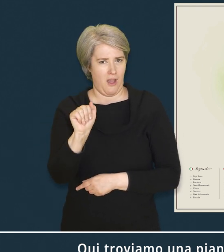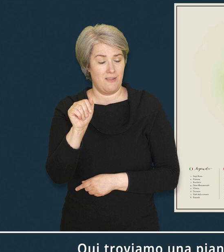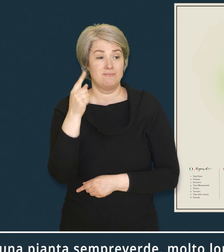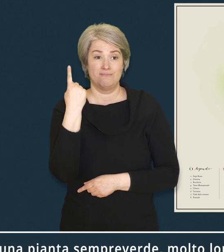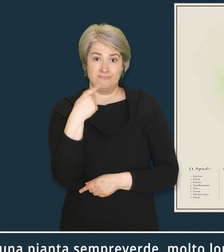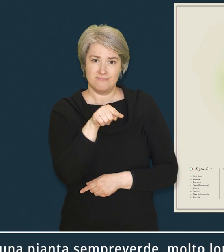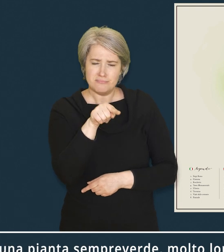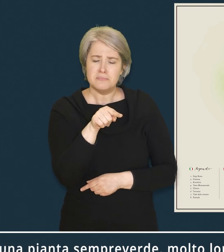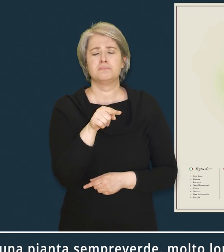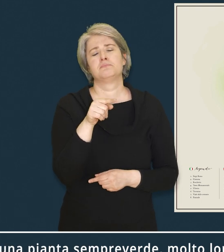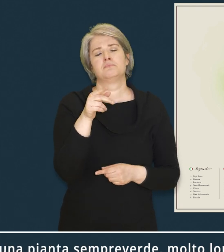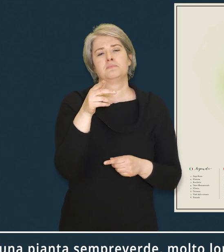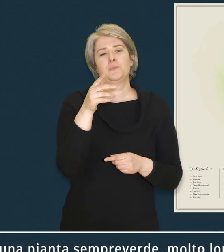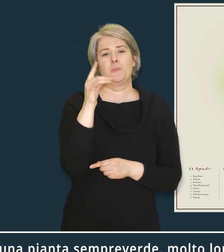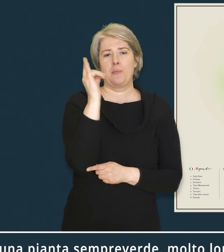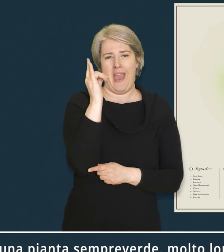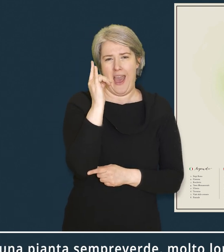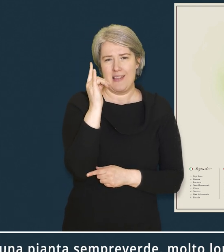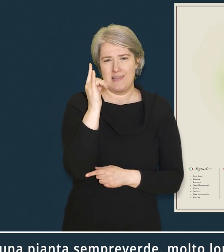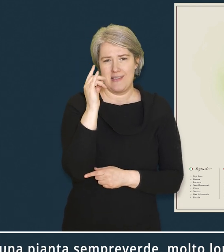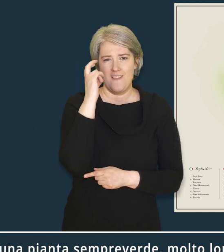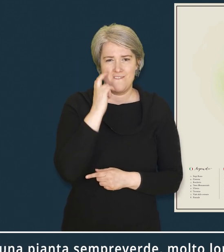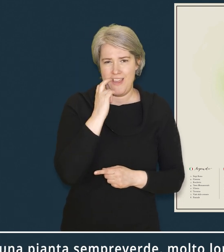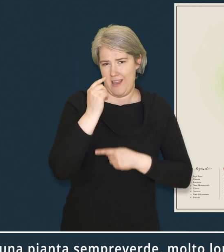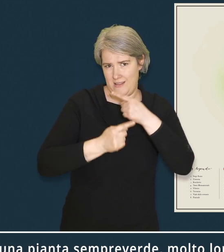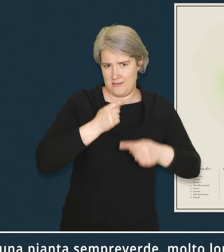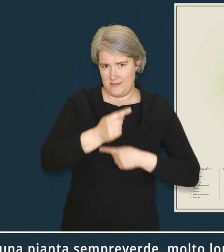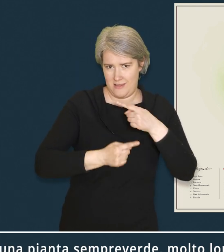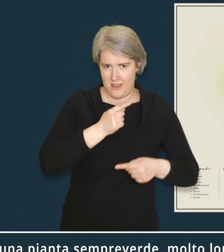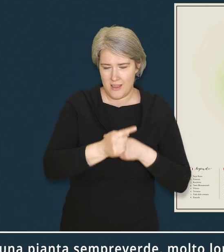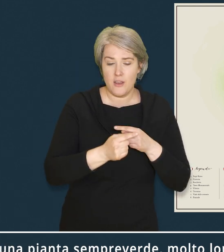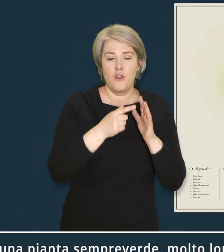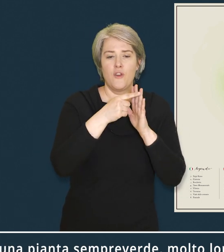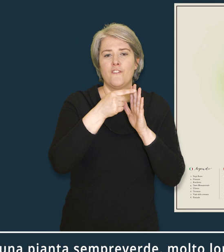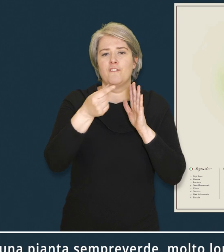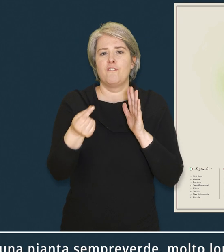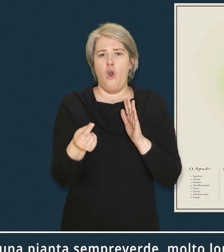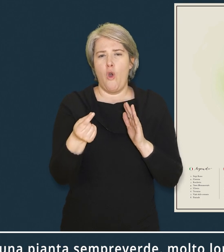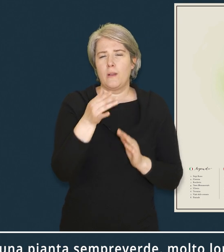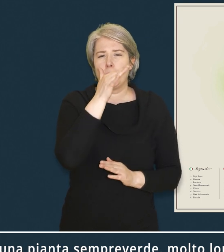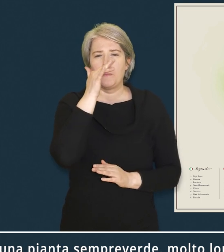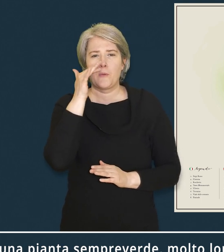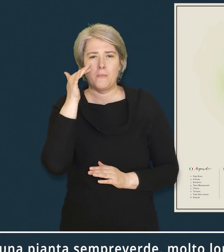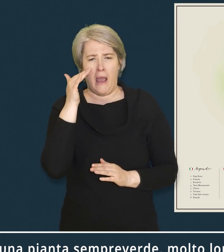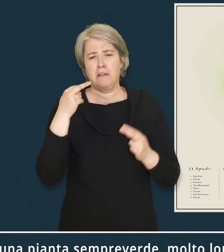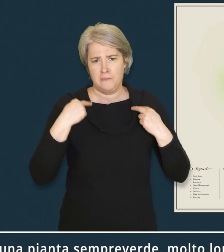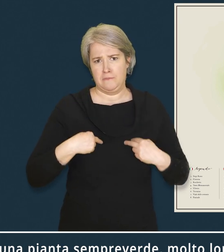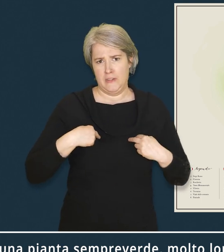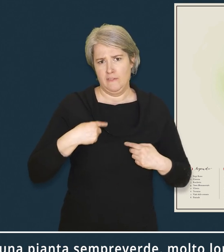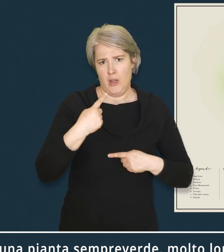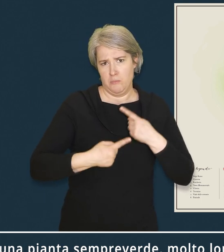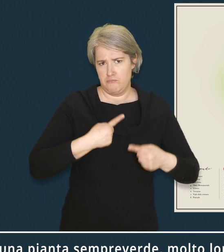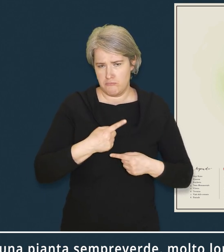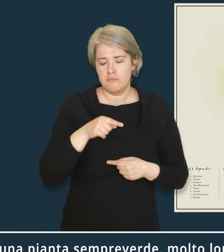camphora, una pianta sempreverde, molto longeva, dalle foglie aromatiche, dal cui tronco